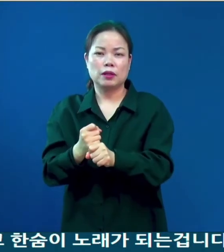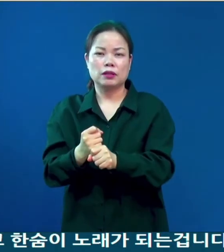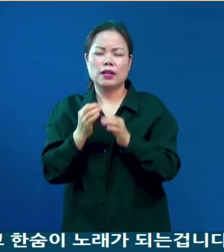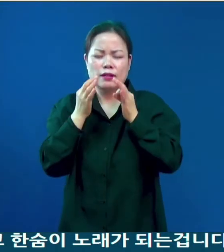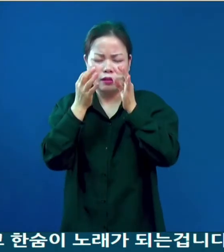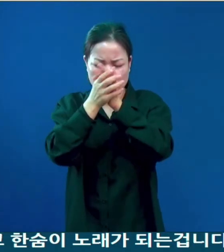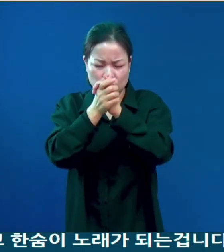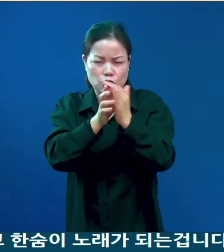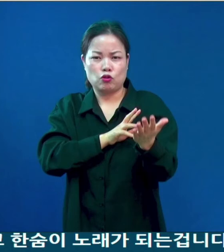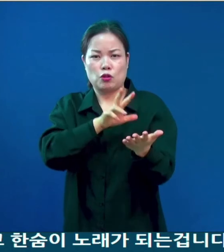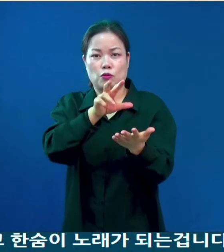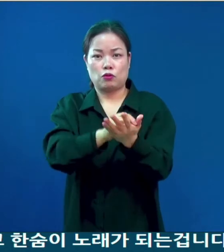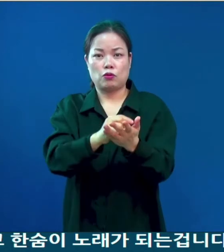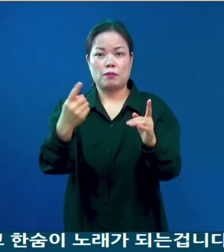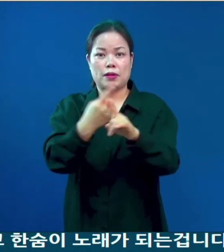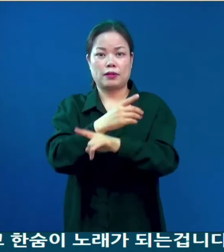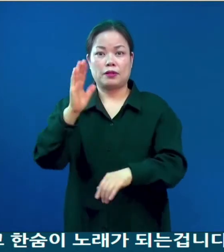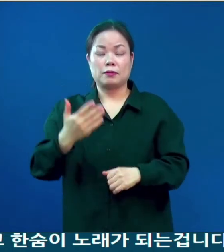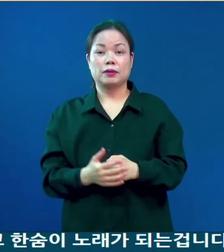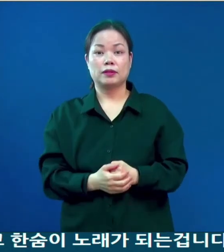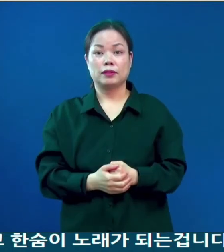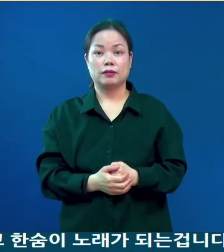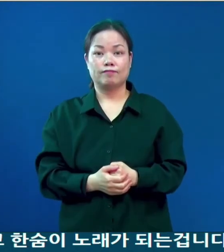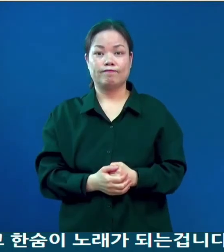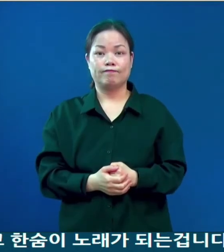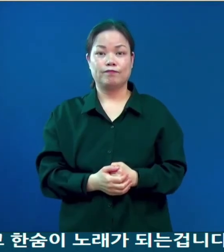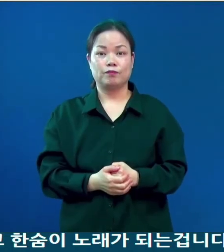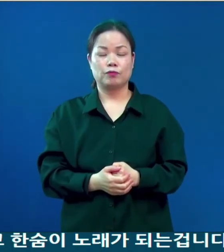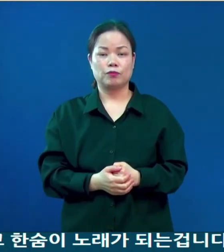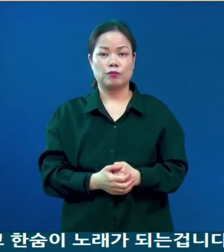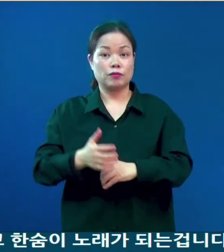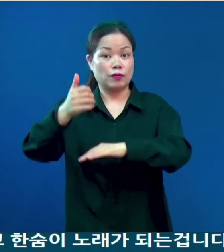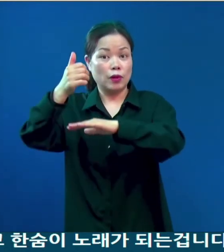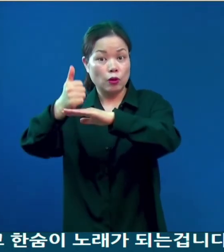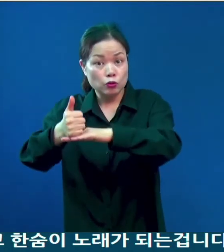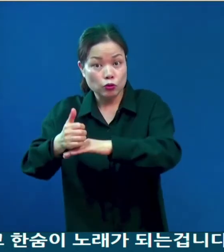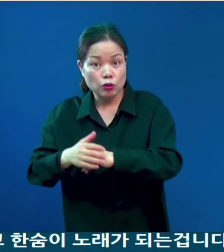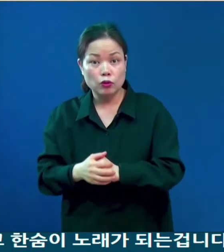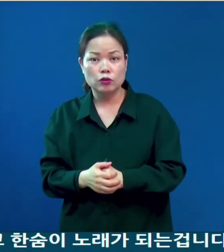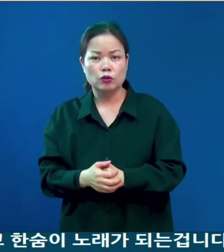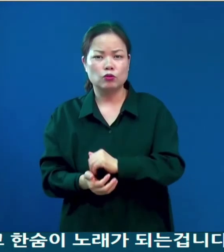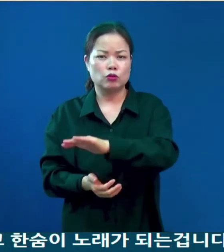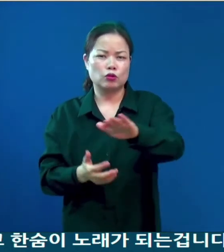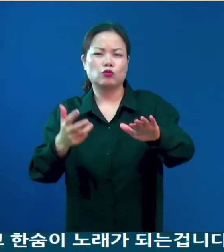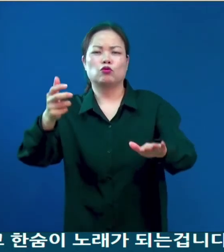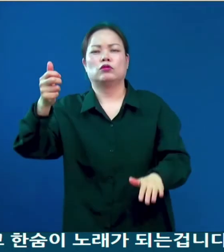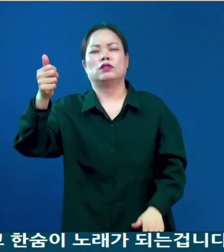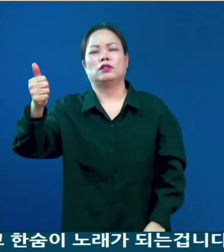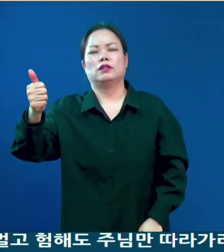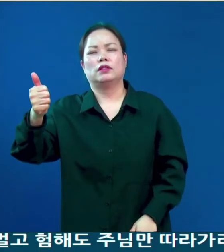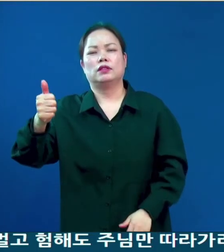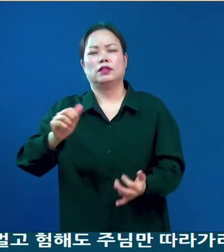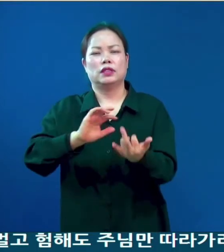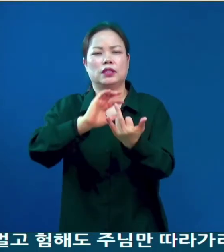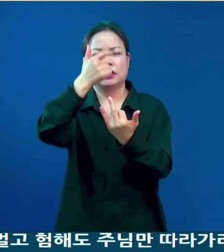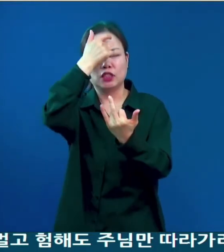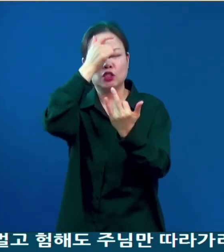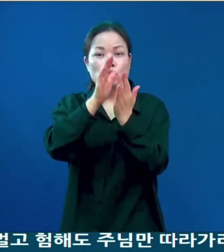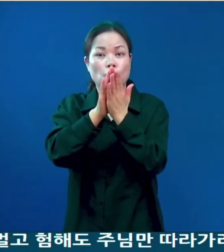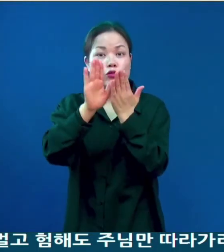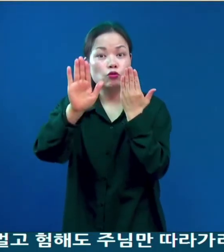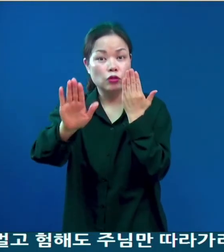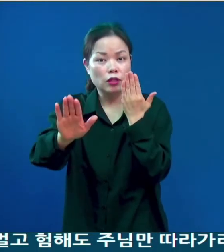간절한 기도의 제목으로 바뀌는 것이죠. 이렇게 되는 것이에요. 그리고 궁극적으로는 우리 주님께서 이 겟세마네 기도